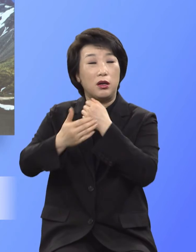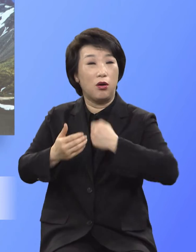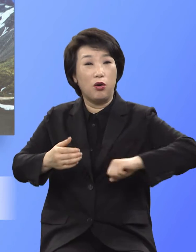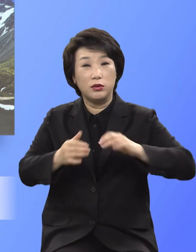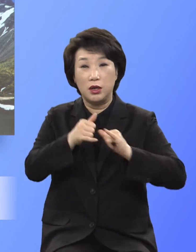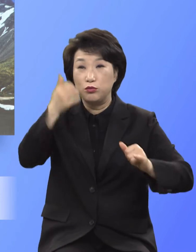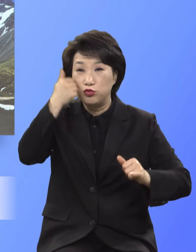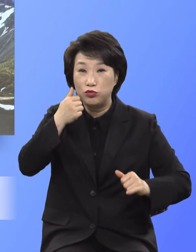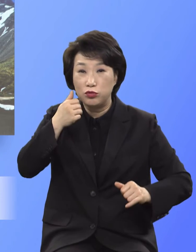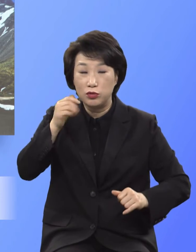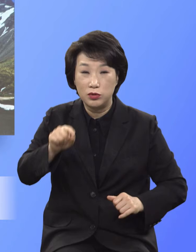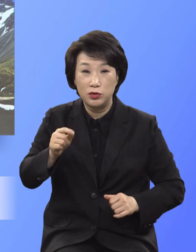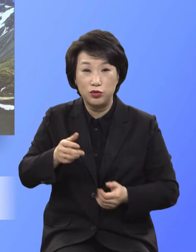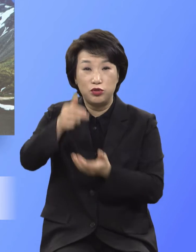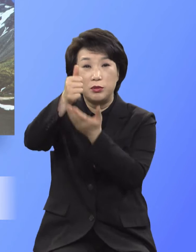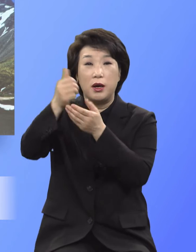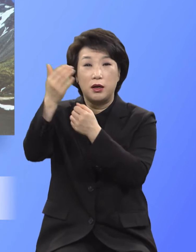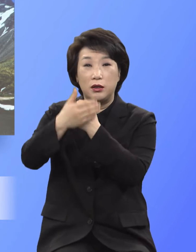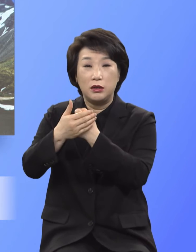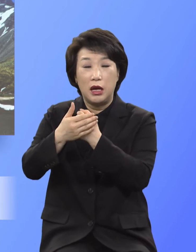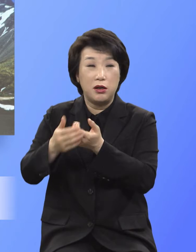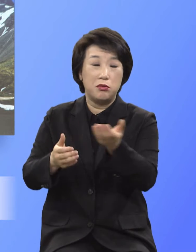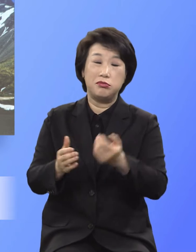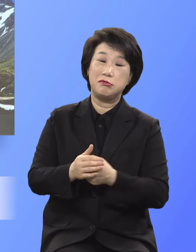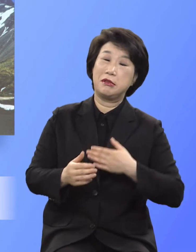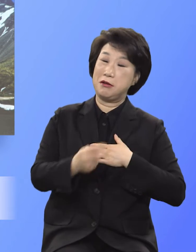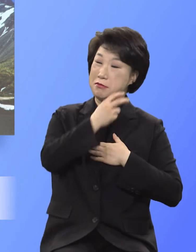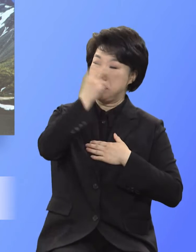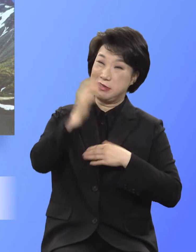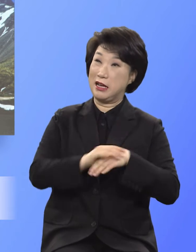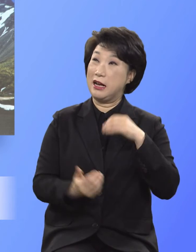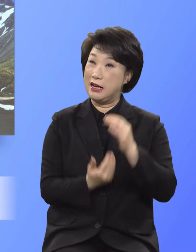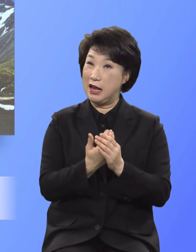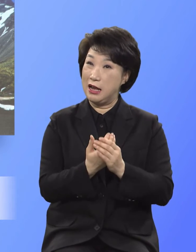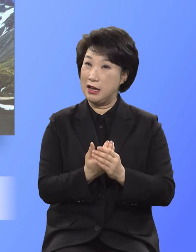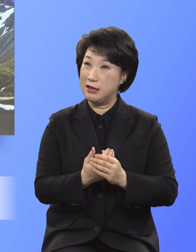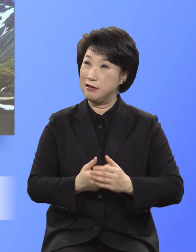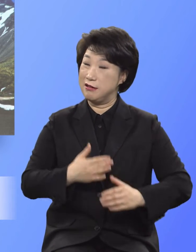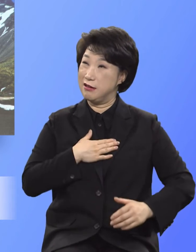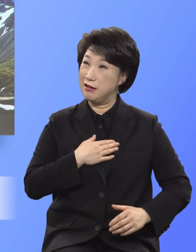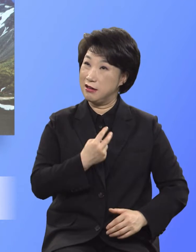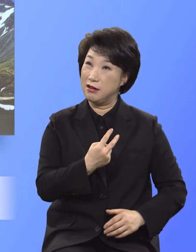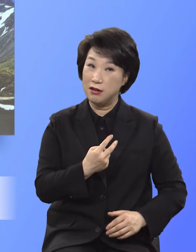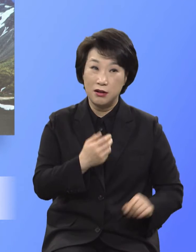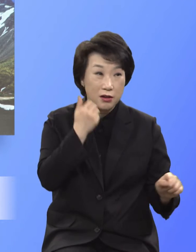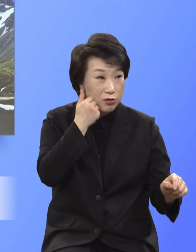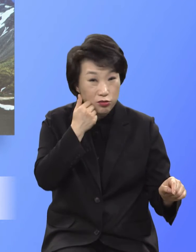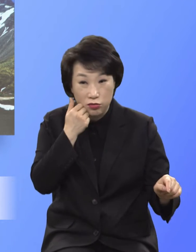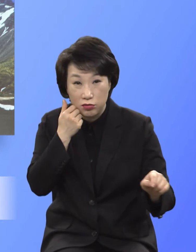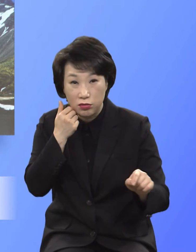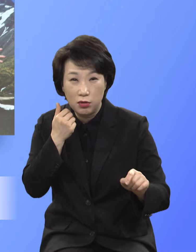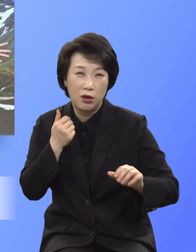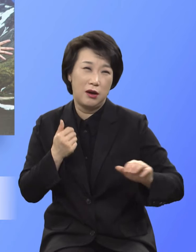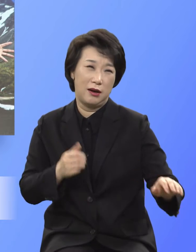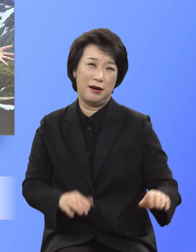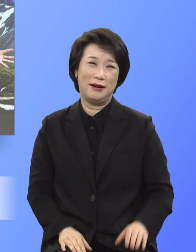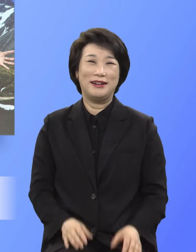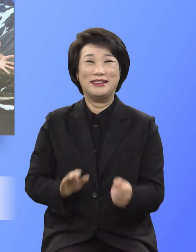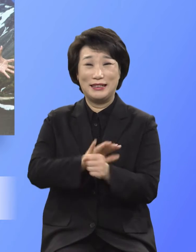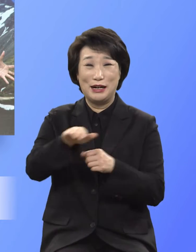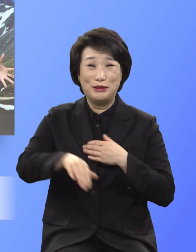있으며 이 은혜 앞에 똑똑하고 잘난 체 할 수 있겠느냐 그 말입니다.